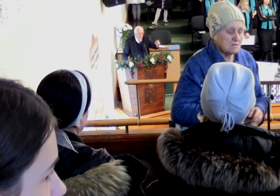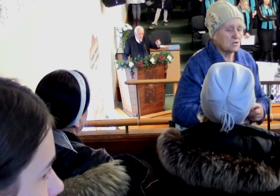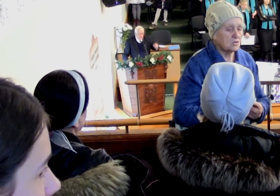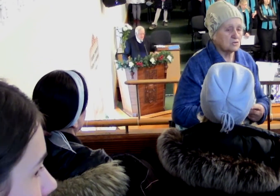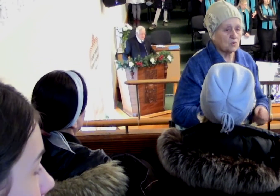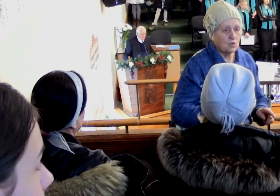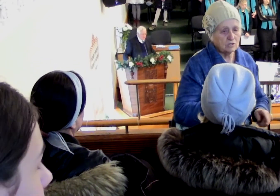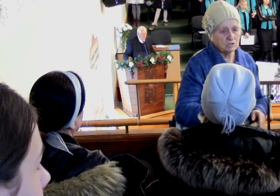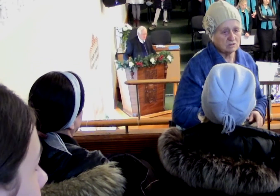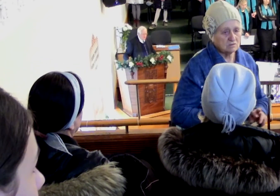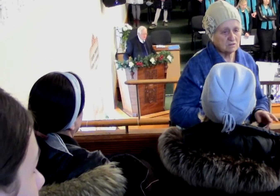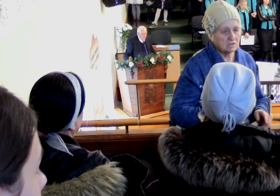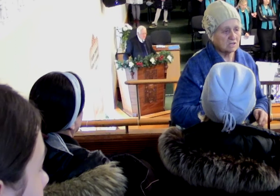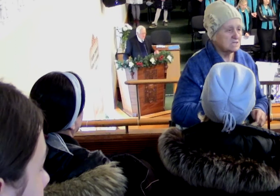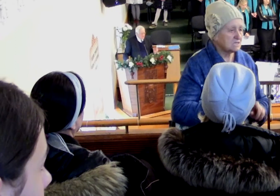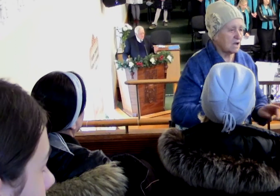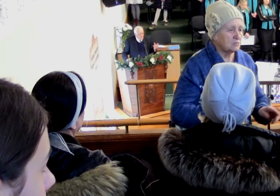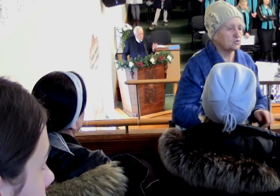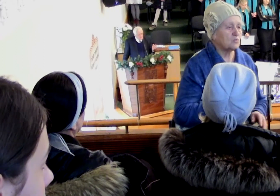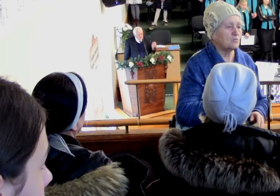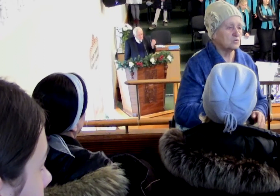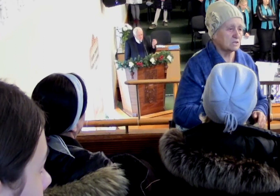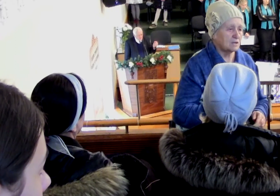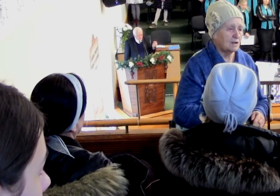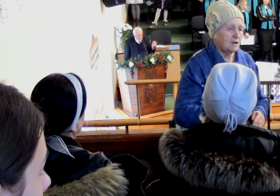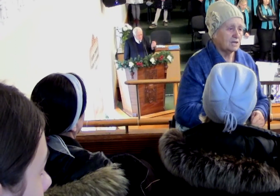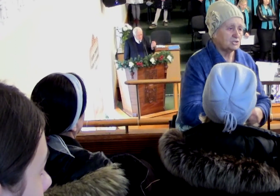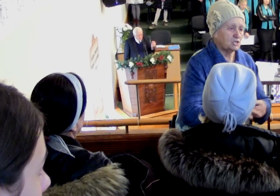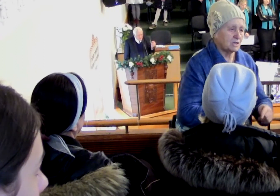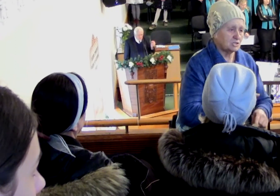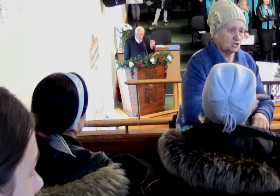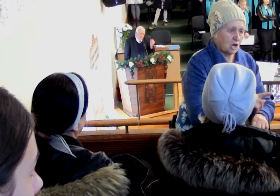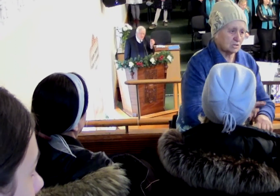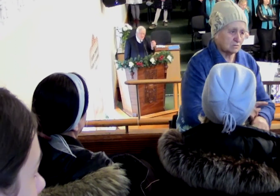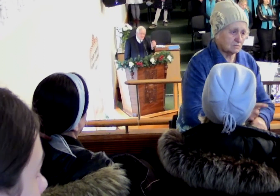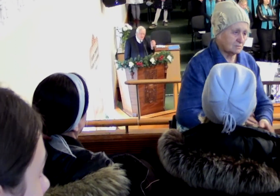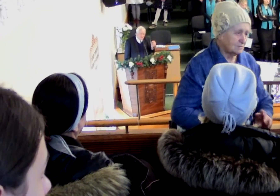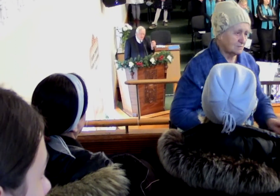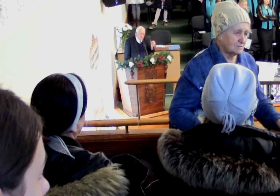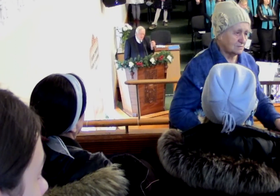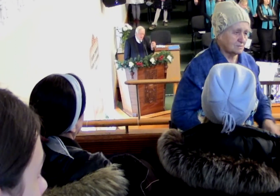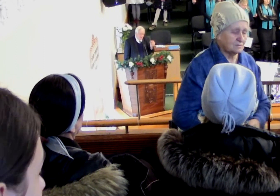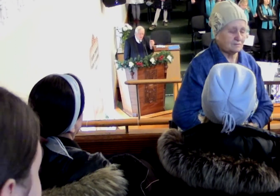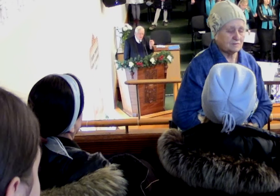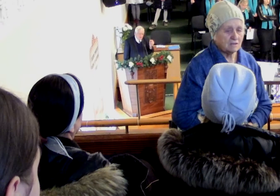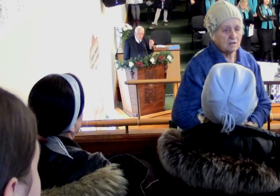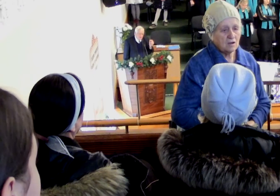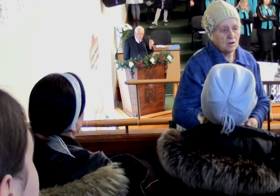Следующий час не в наших руках. Поэтому Бог говорит ныне, когда вы слышите глаз